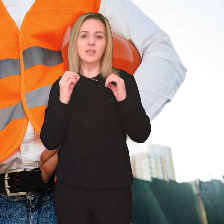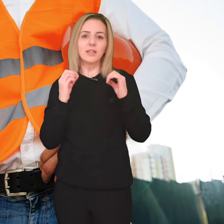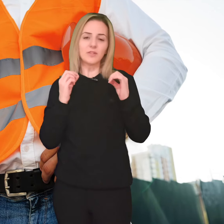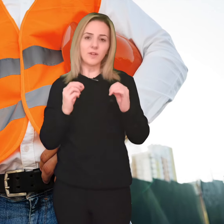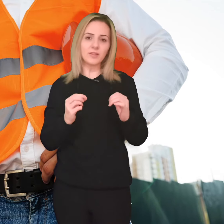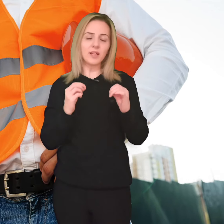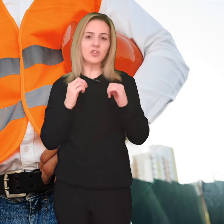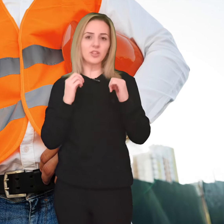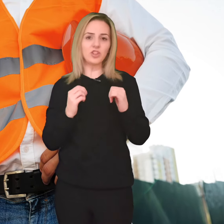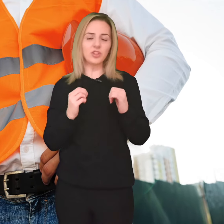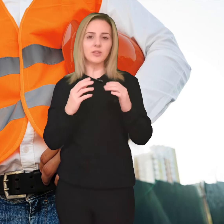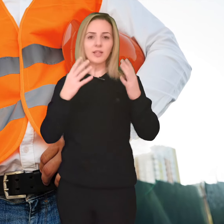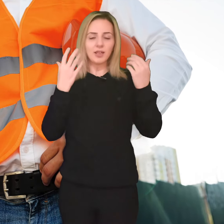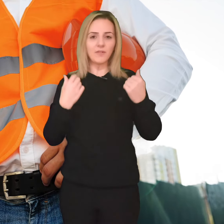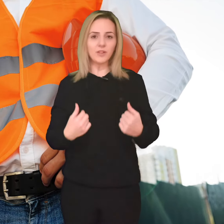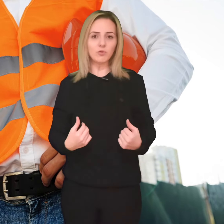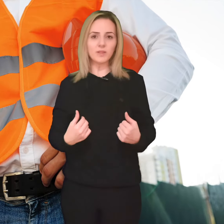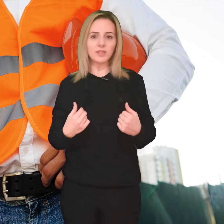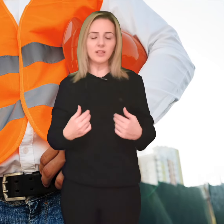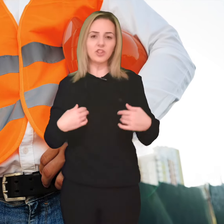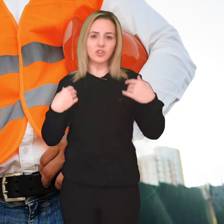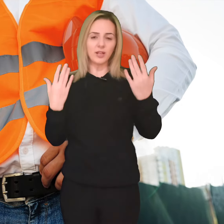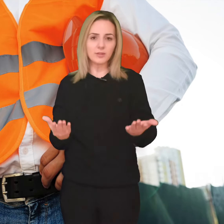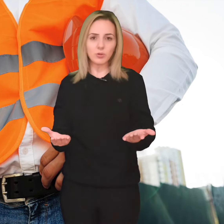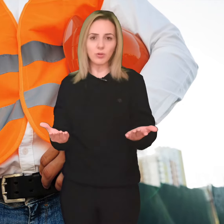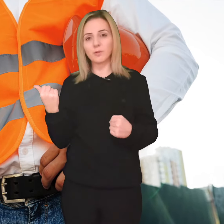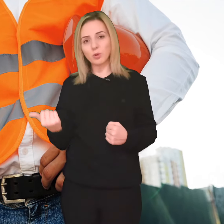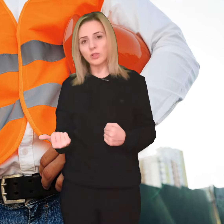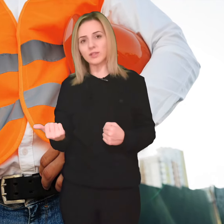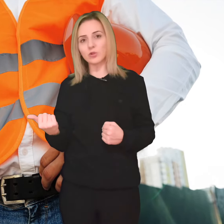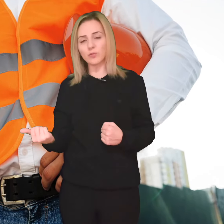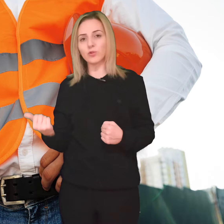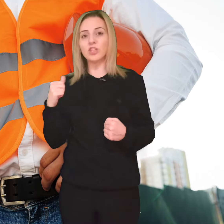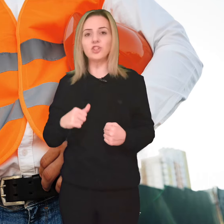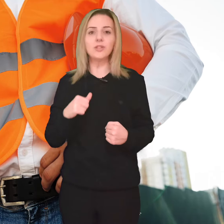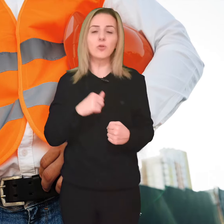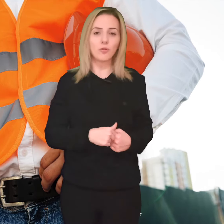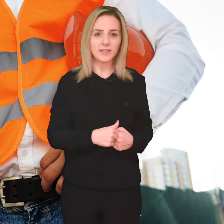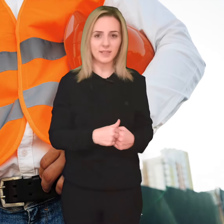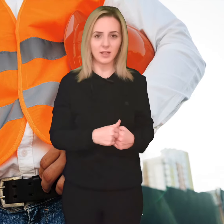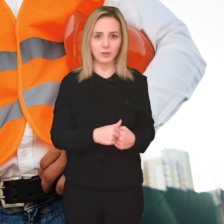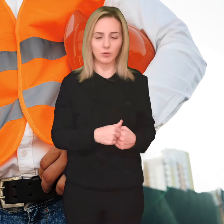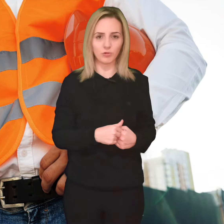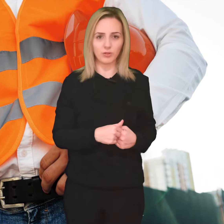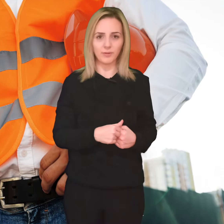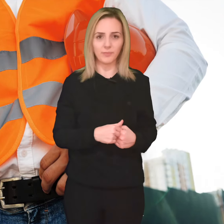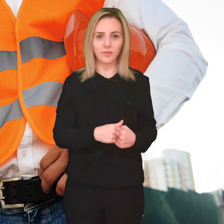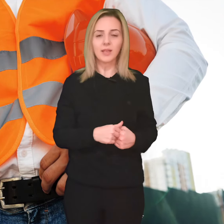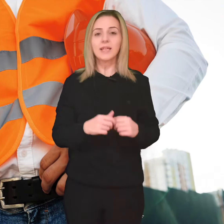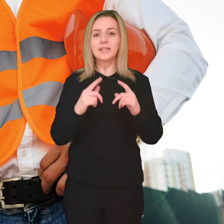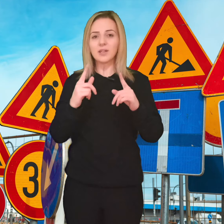araçların farından çıkan ışığın kıyafete vurmasıyla ışığı yansıtıyor ve böylelikle şoförün kişiyi görmesini sağlıyor